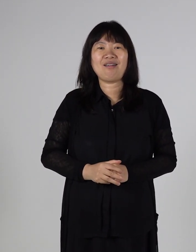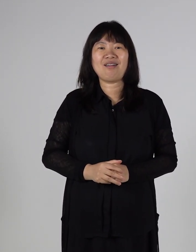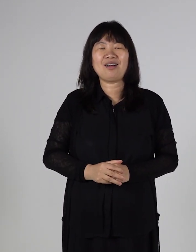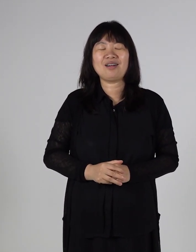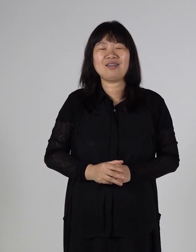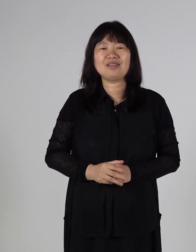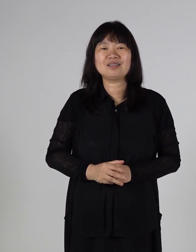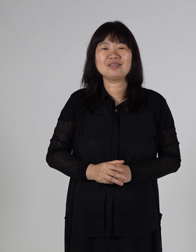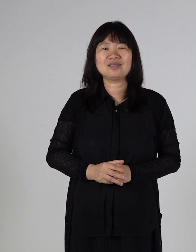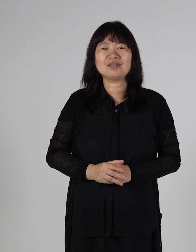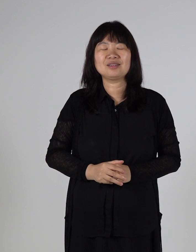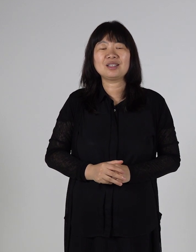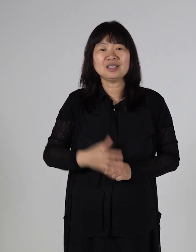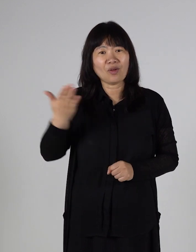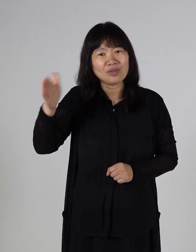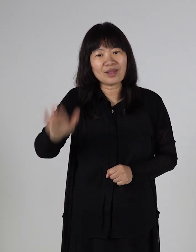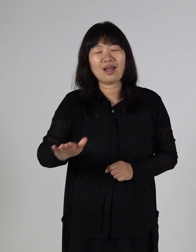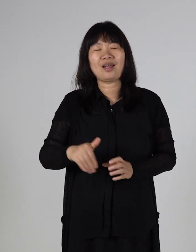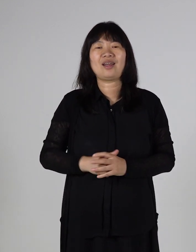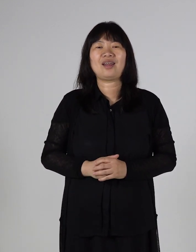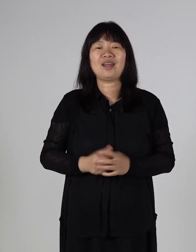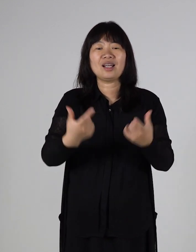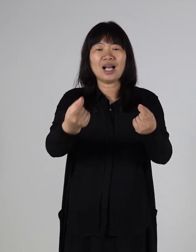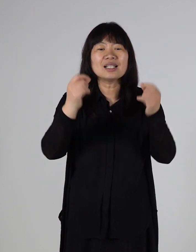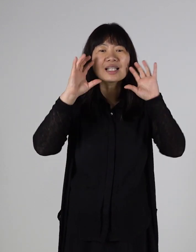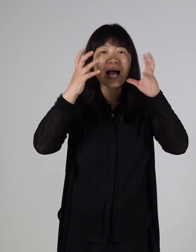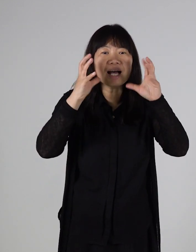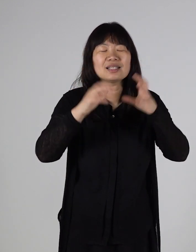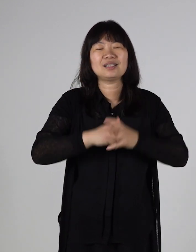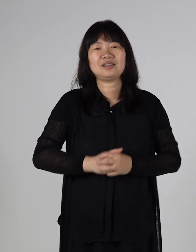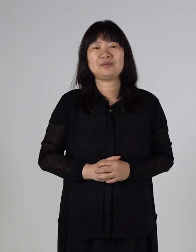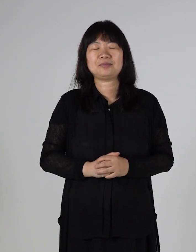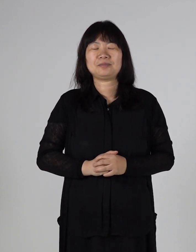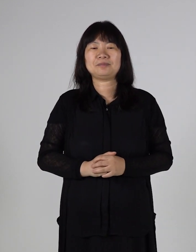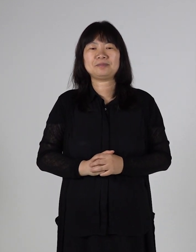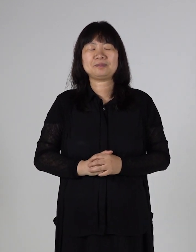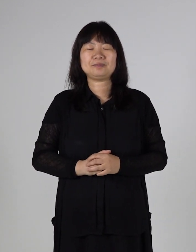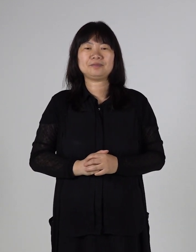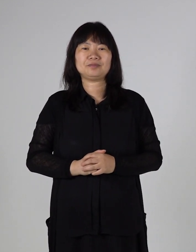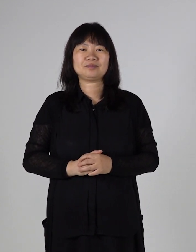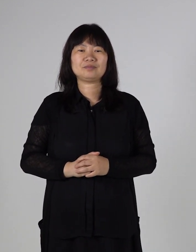그 시대가. 그런데 그런 아이들을